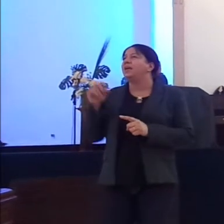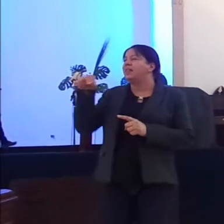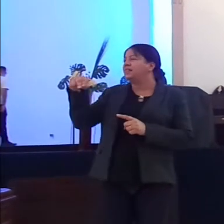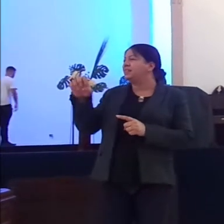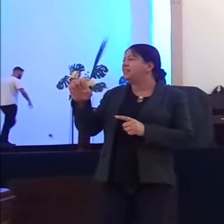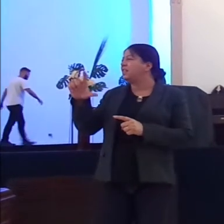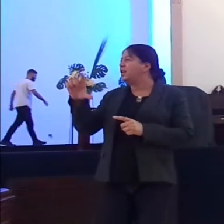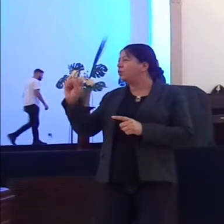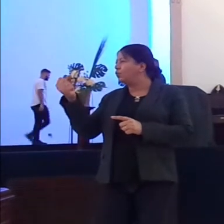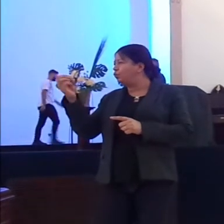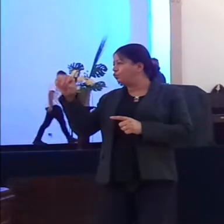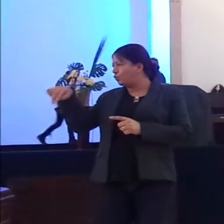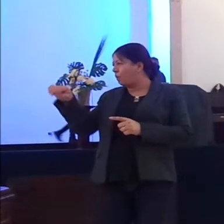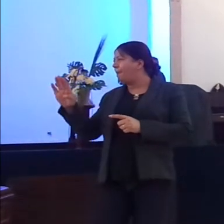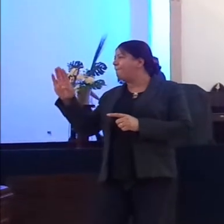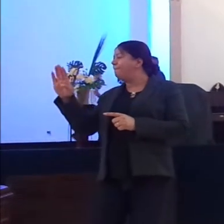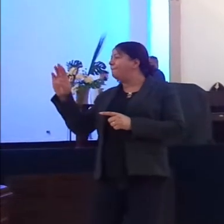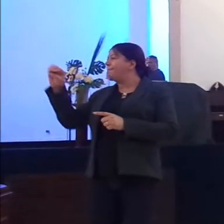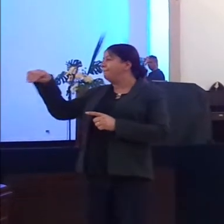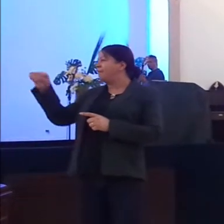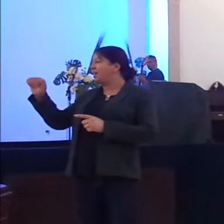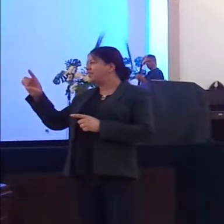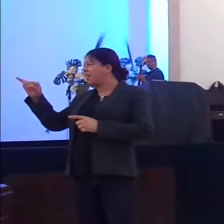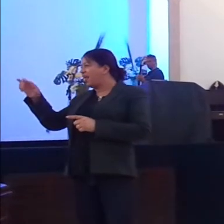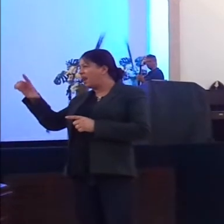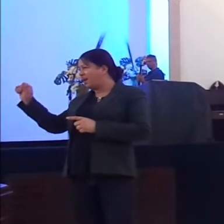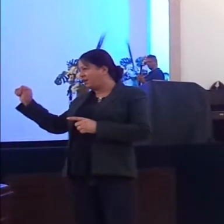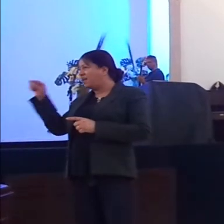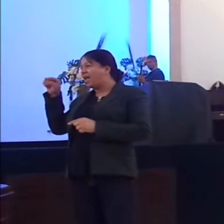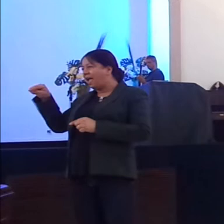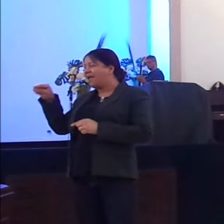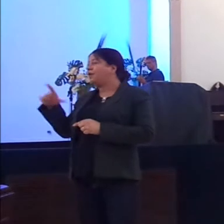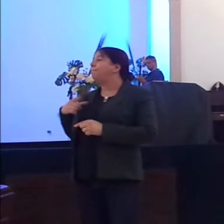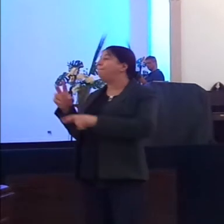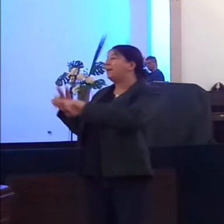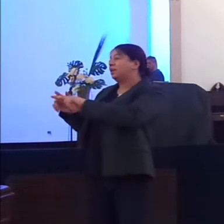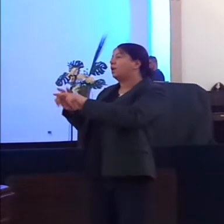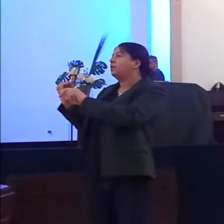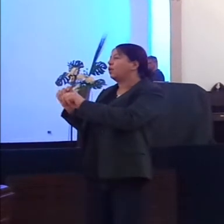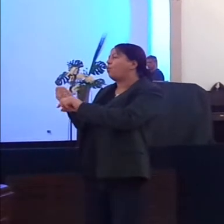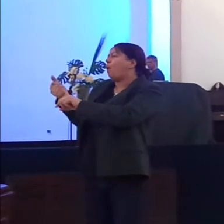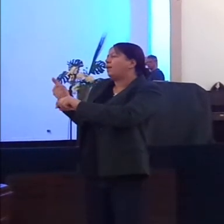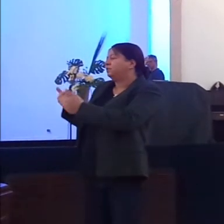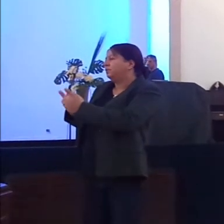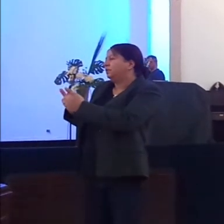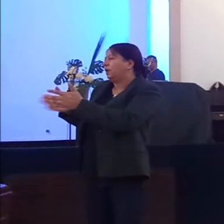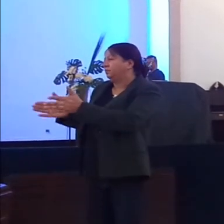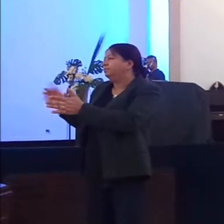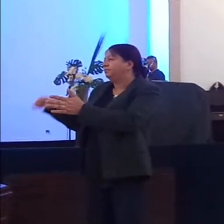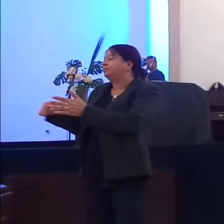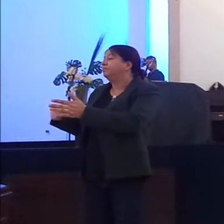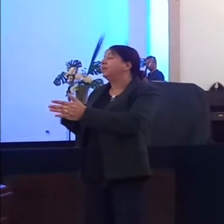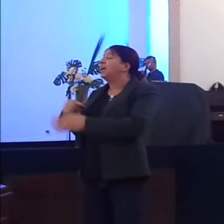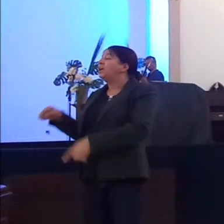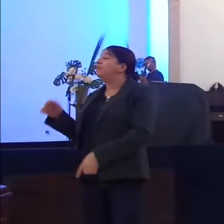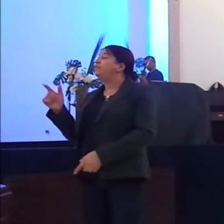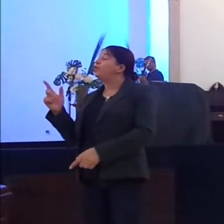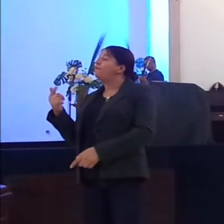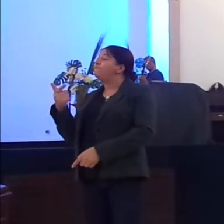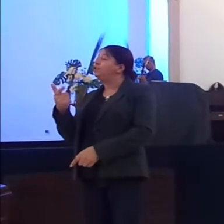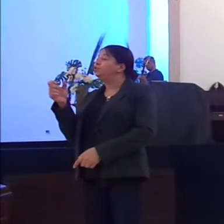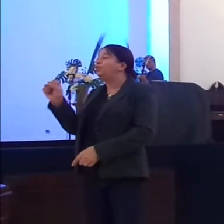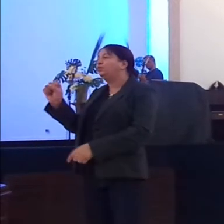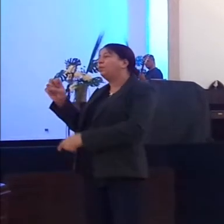já às vésperas de sair da prisão, Nelson Mandela ficou 28